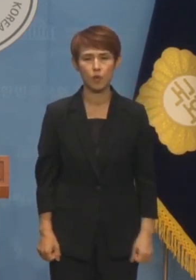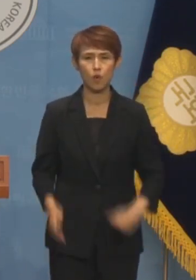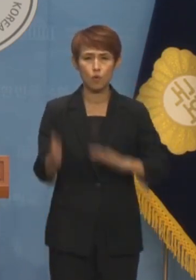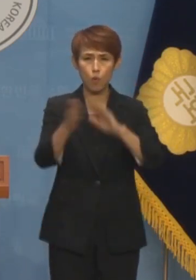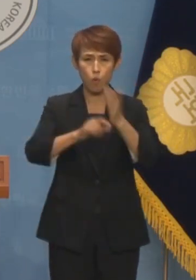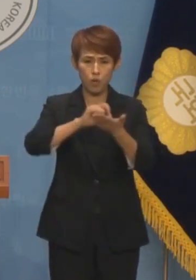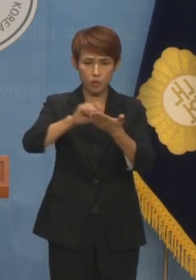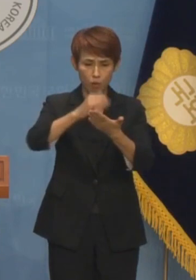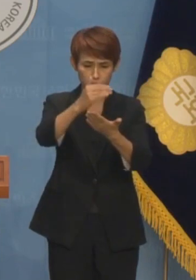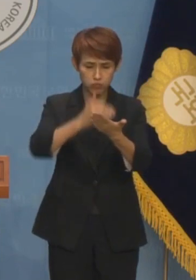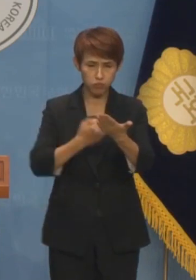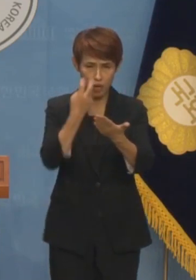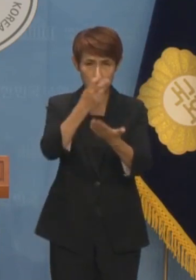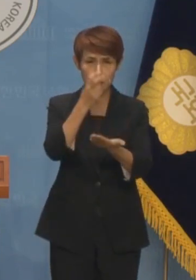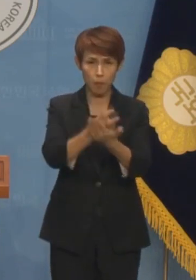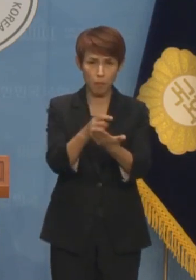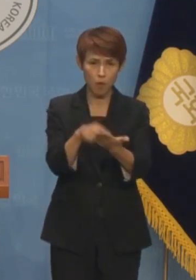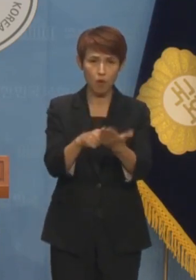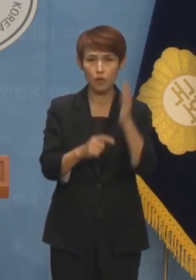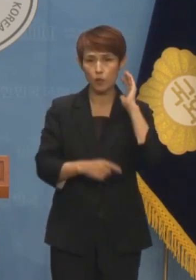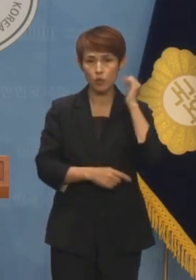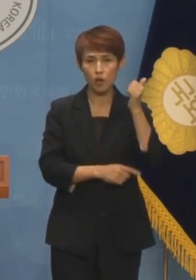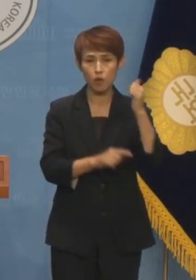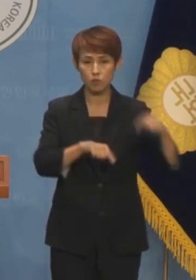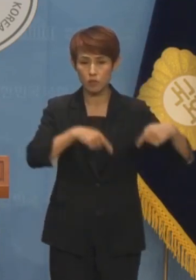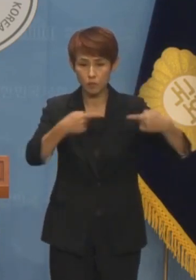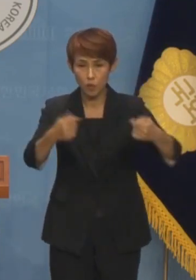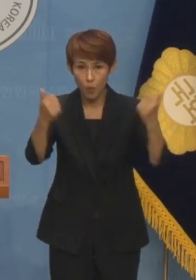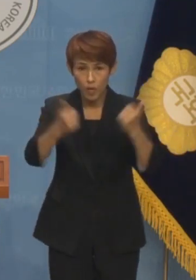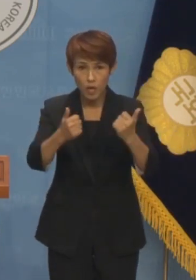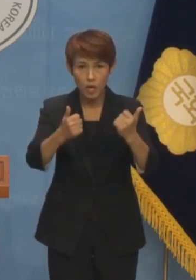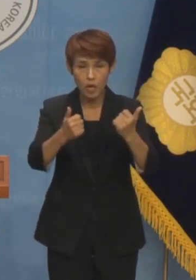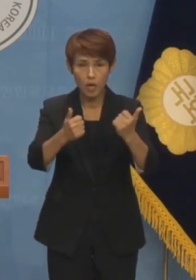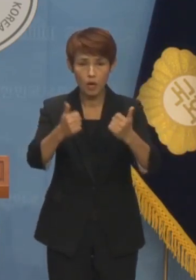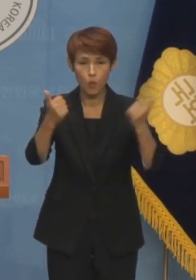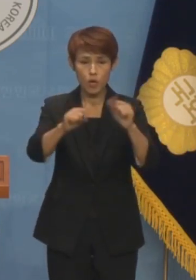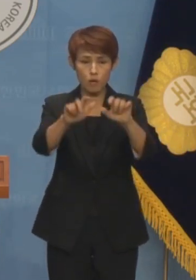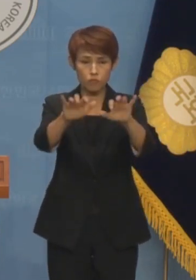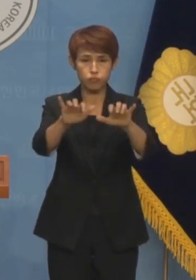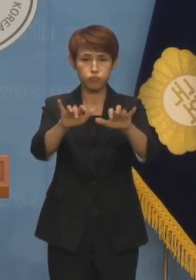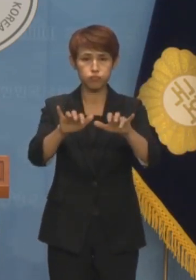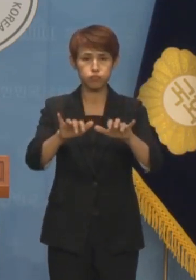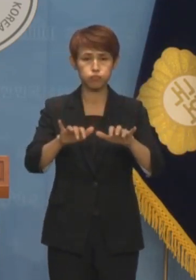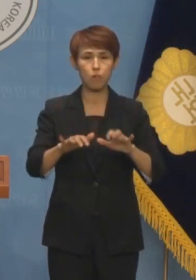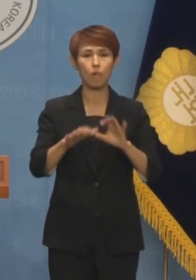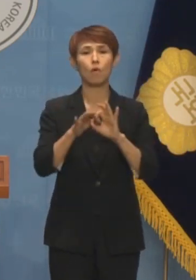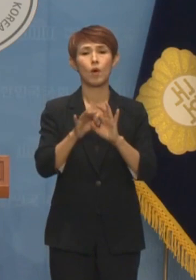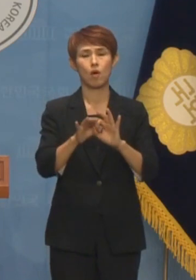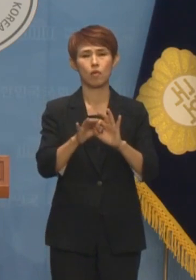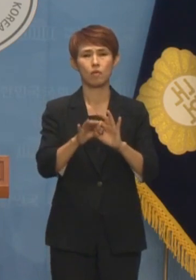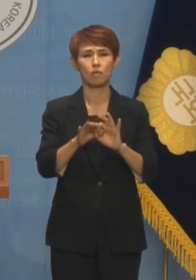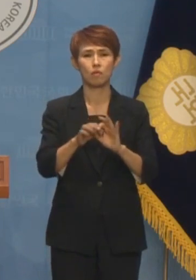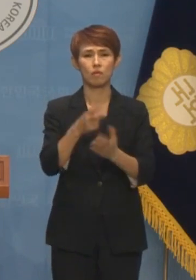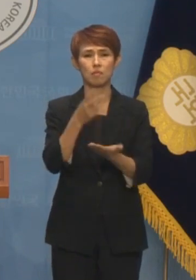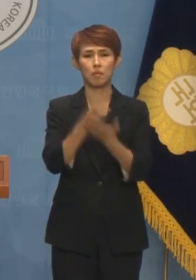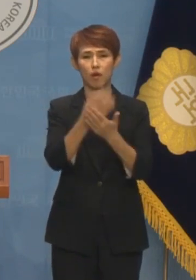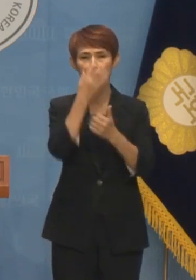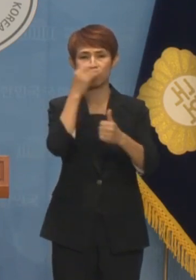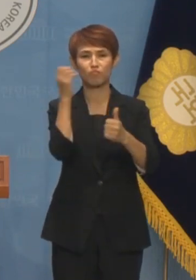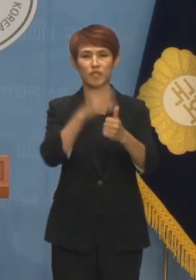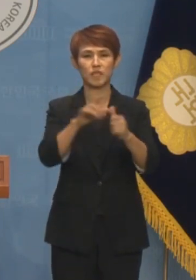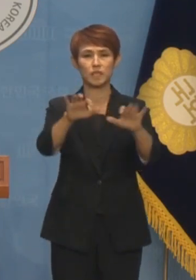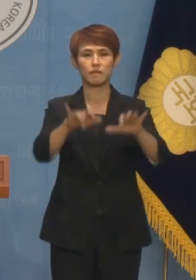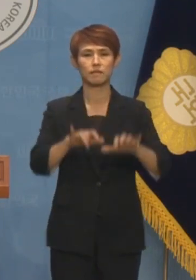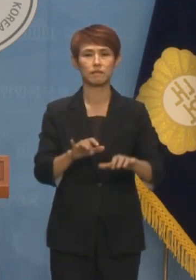공공기록물 관리법이 정한 대통령 참석 회의의 회의록 작성과 관련해 법을 무시하고